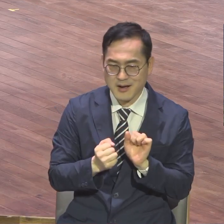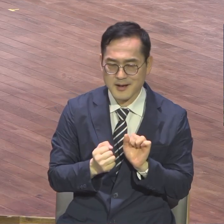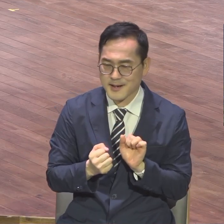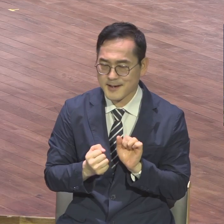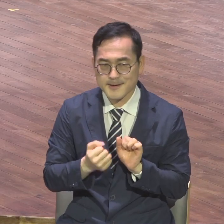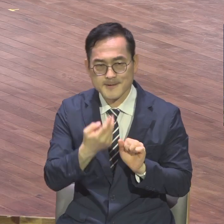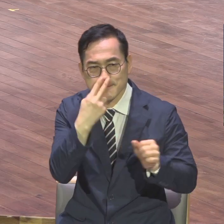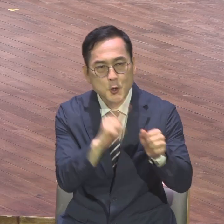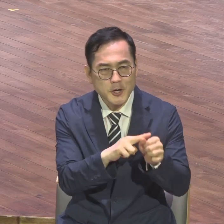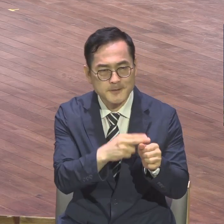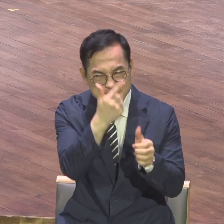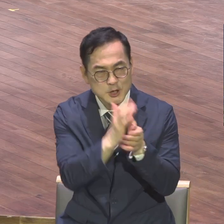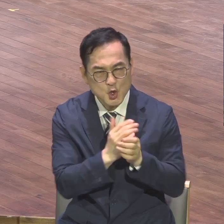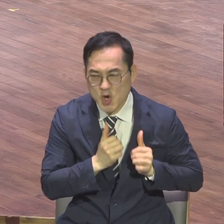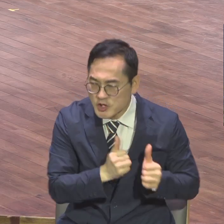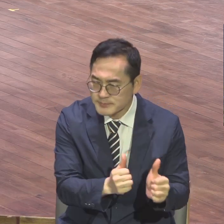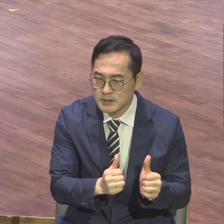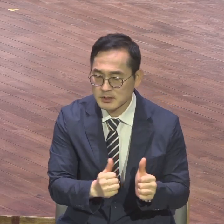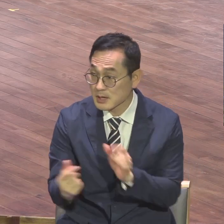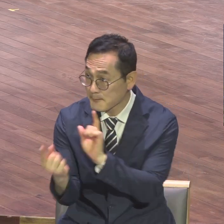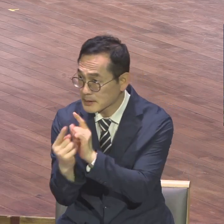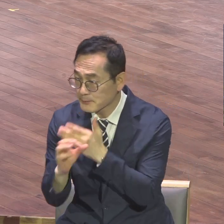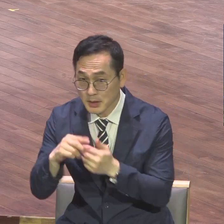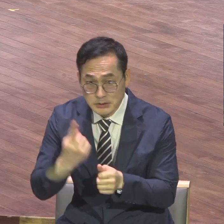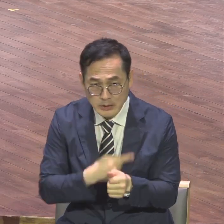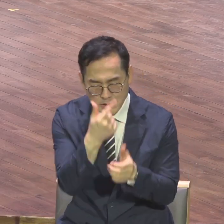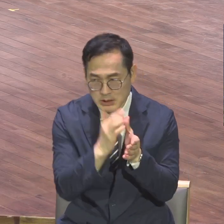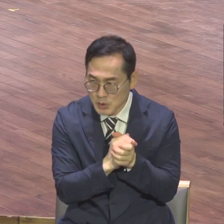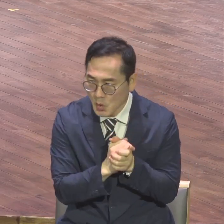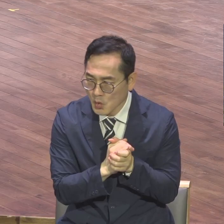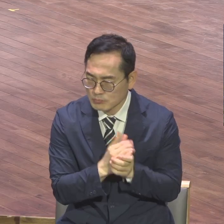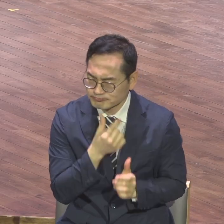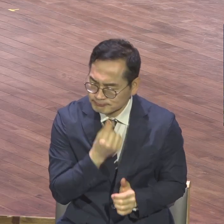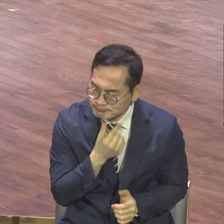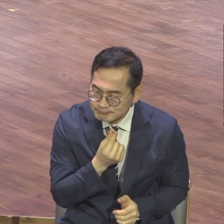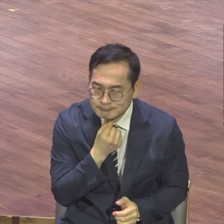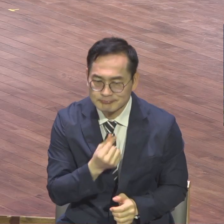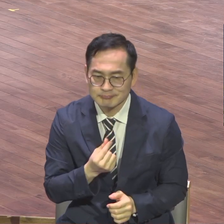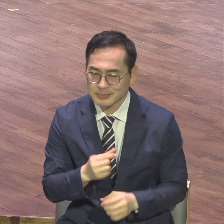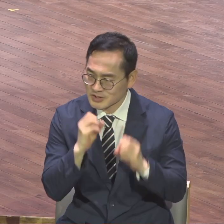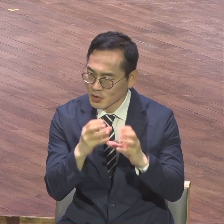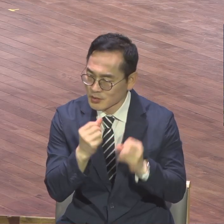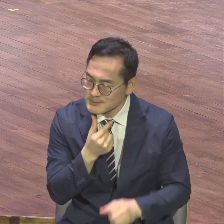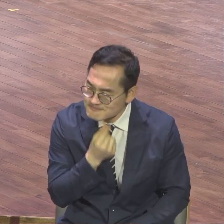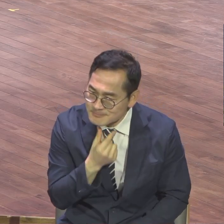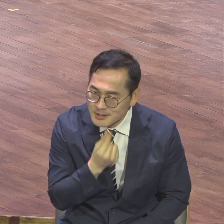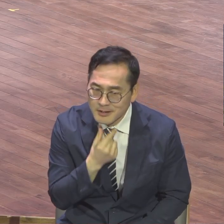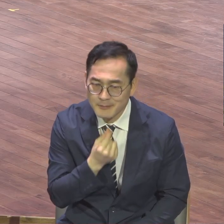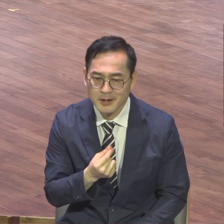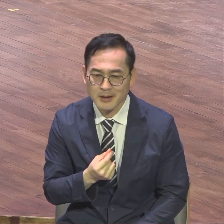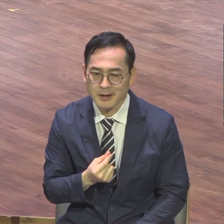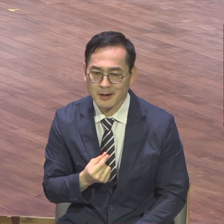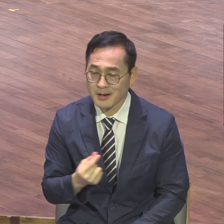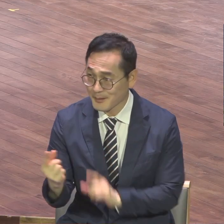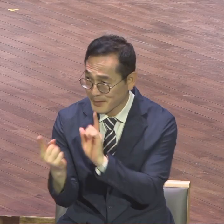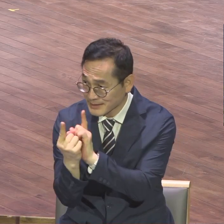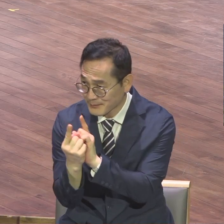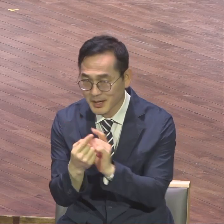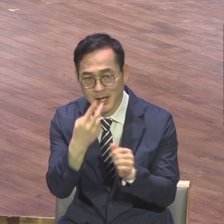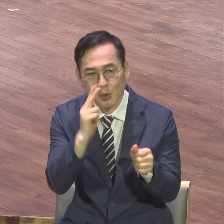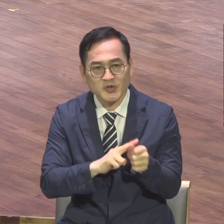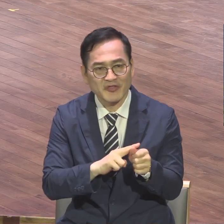기도하고 해야 되겠고 헌신해야 되겠고 전도해야 되겠고 정말 사랑해야 되겠구나 이 마음이